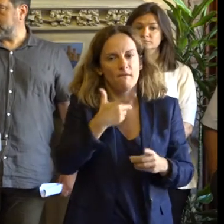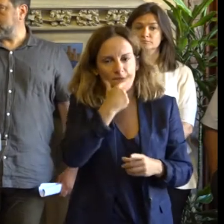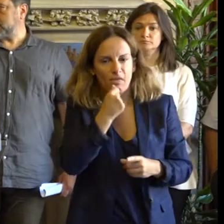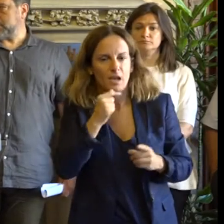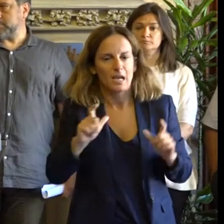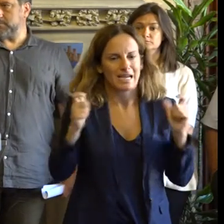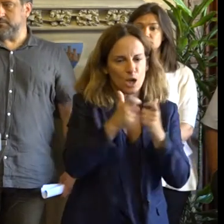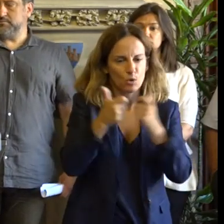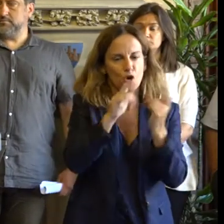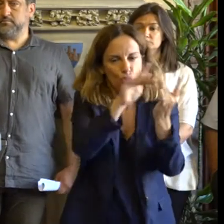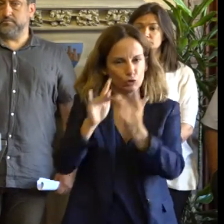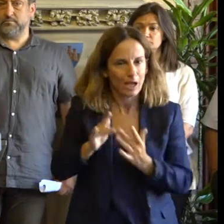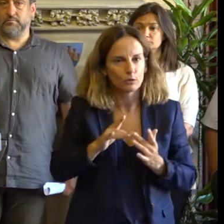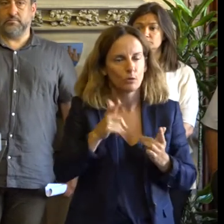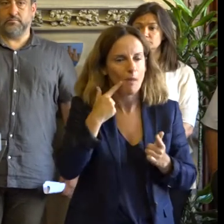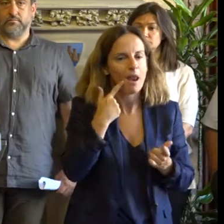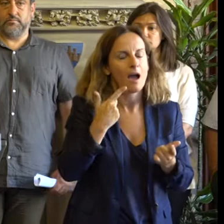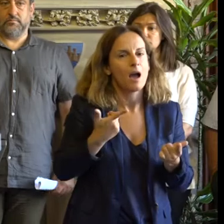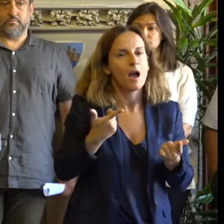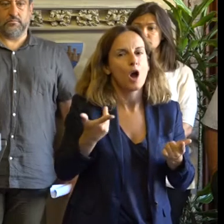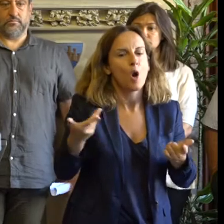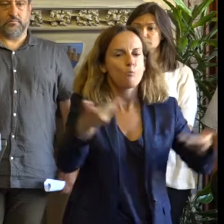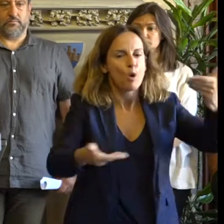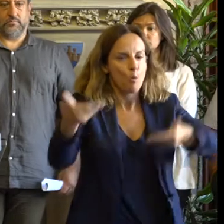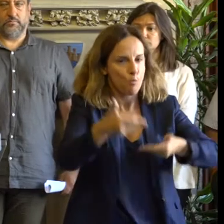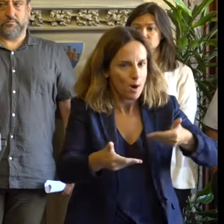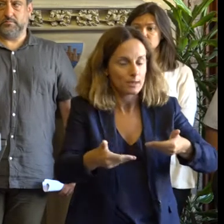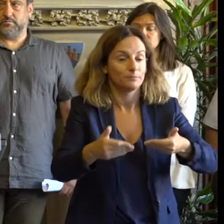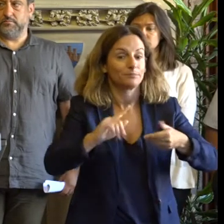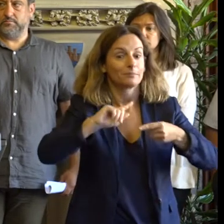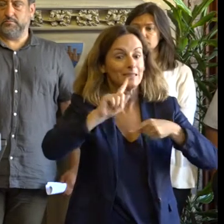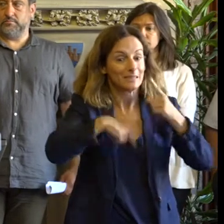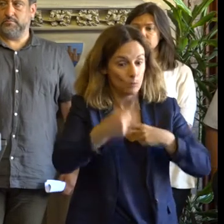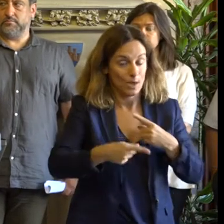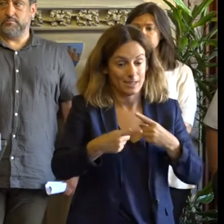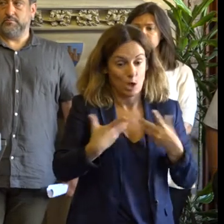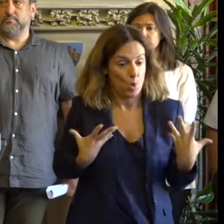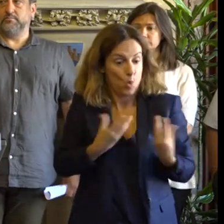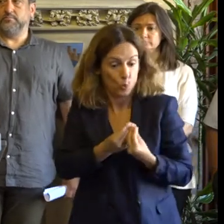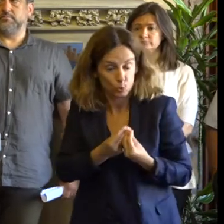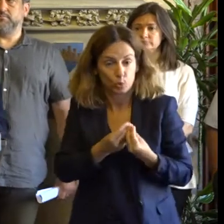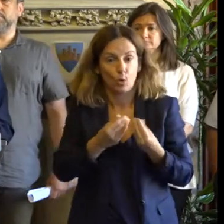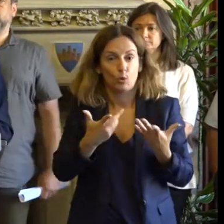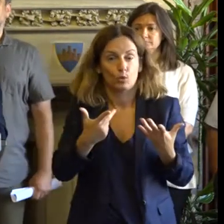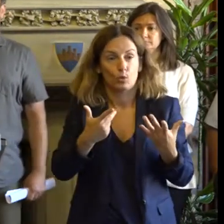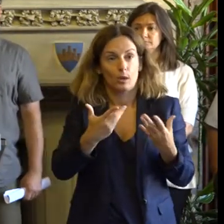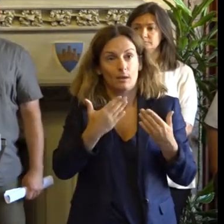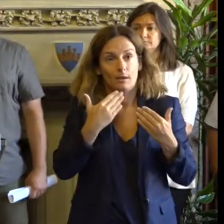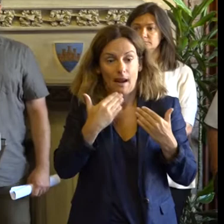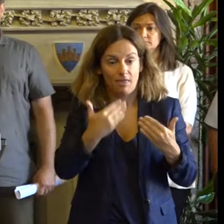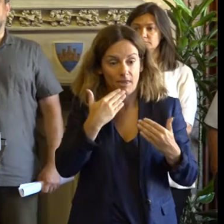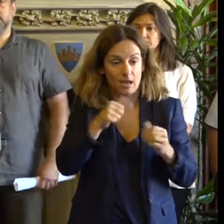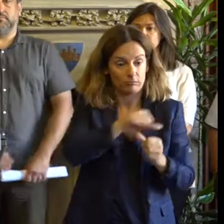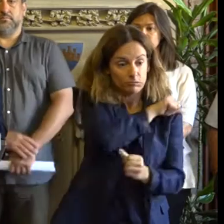i molt especialment després es podrà fer el seguiment de tot aquest pla de feina que se fa conjuntament amb ajuntaments, amb entitats i